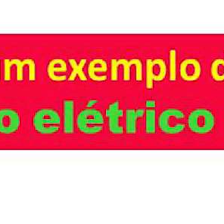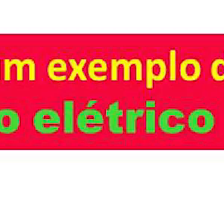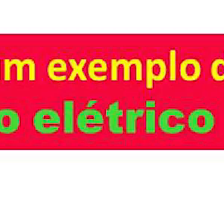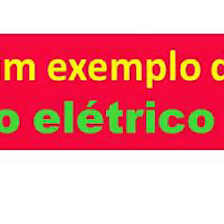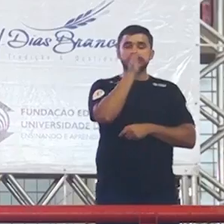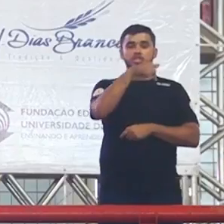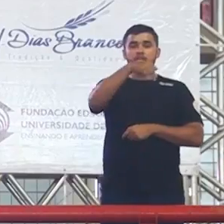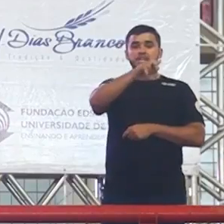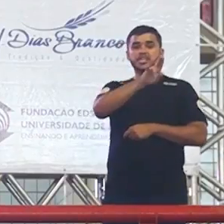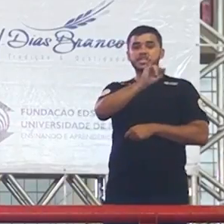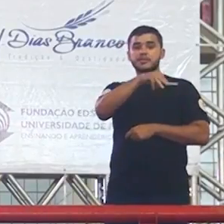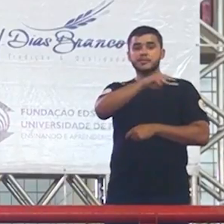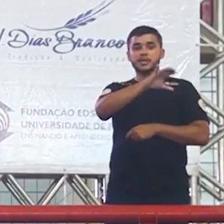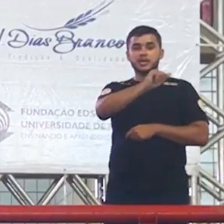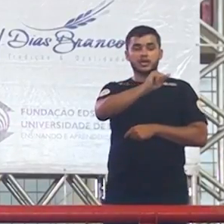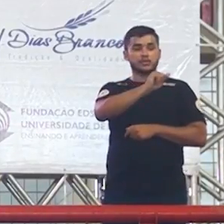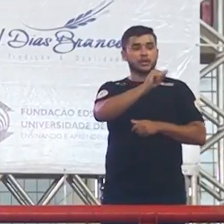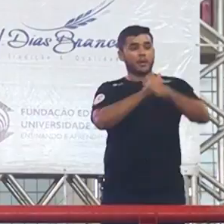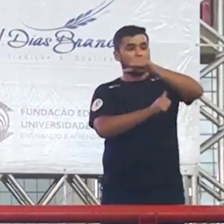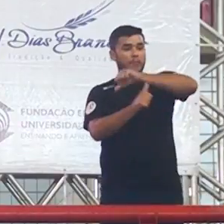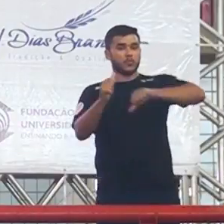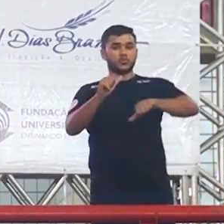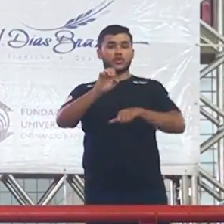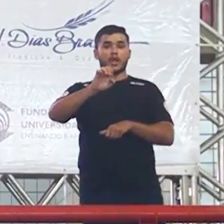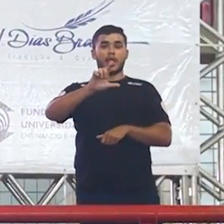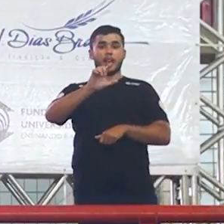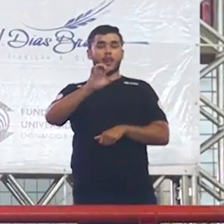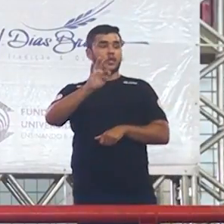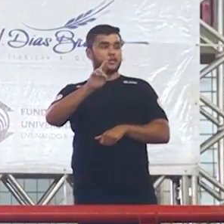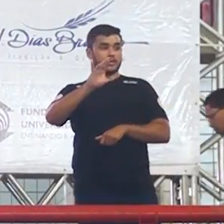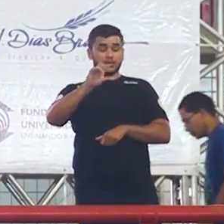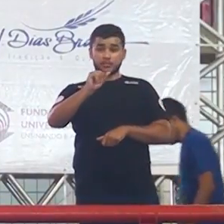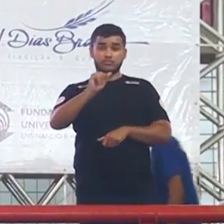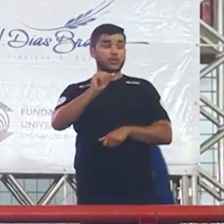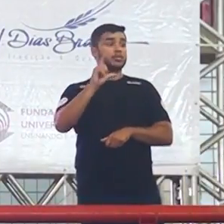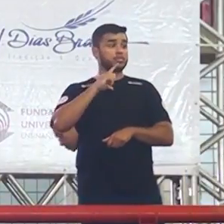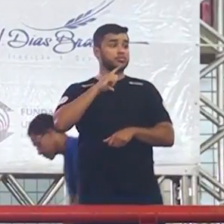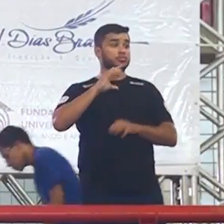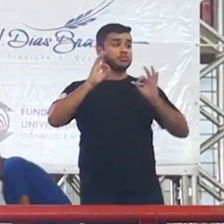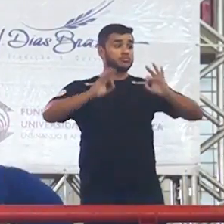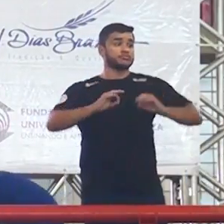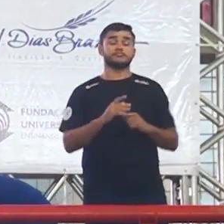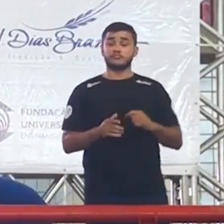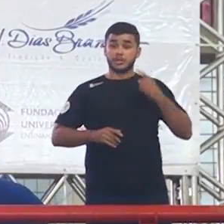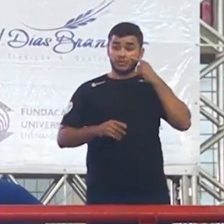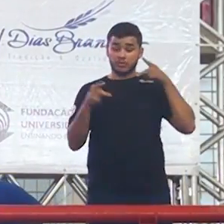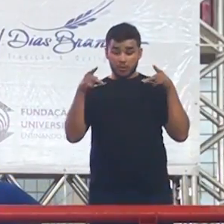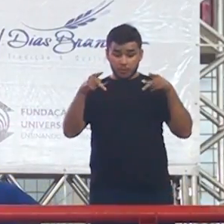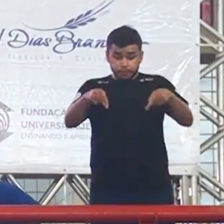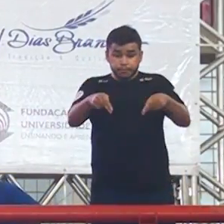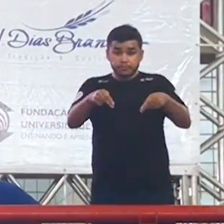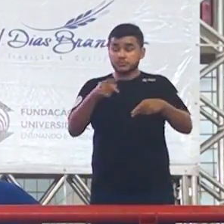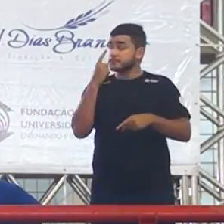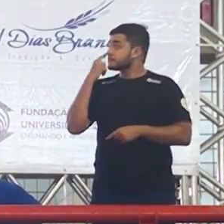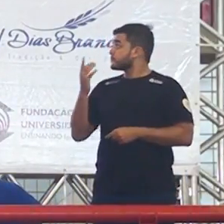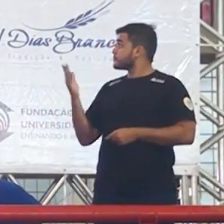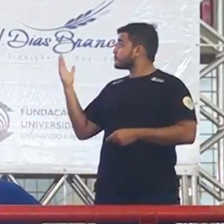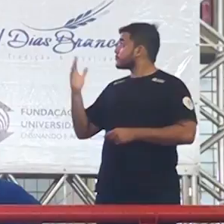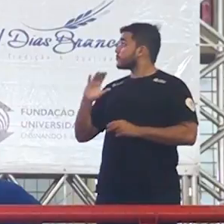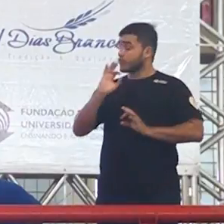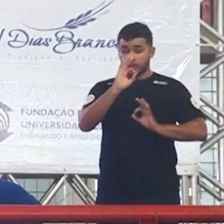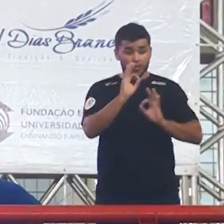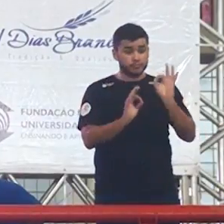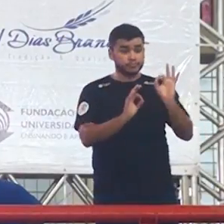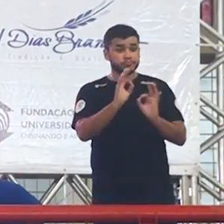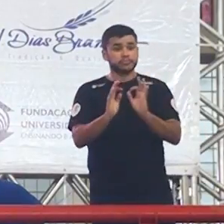elétrons. Se eu ligar essa bateria a um resistor, eu vou organizar essas correntes,